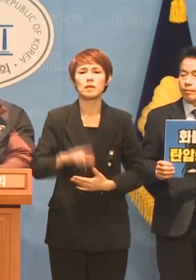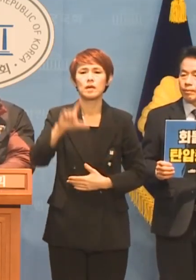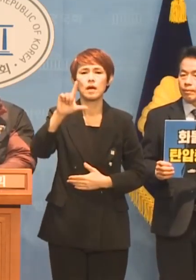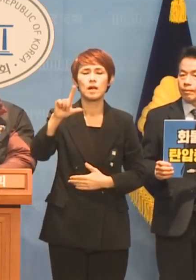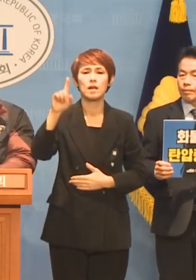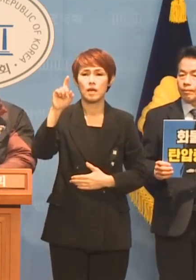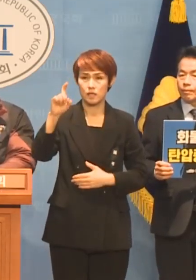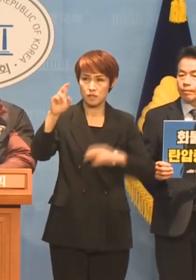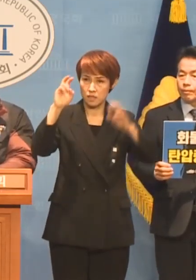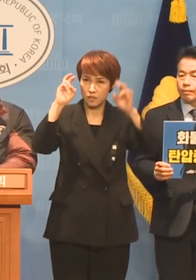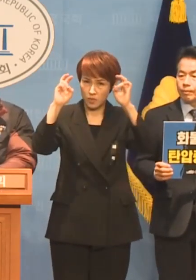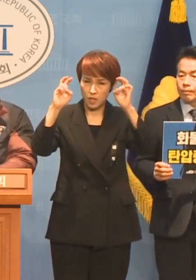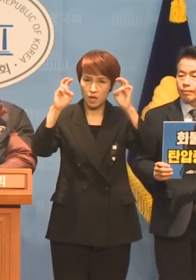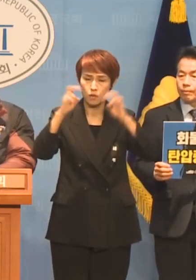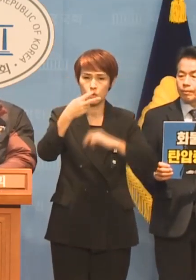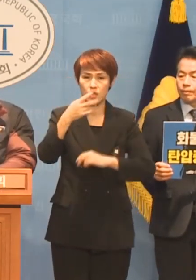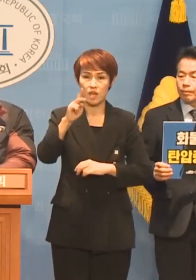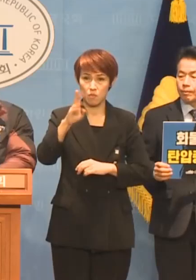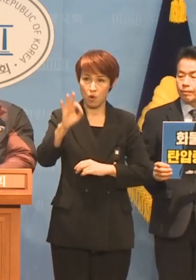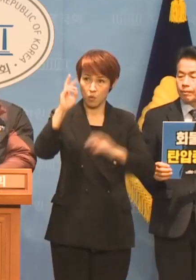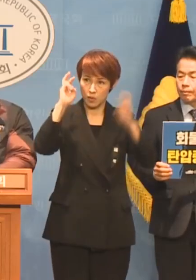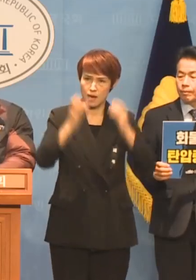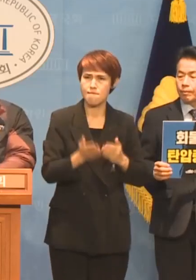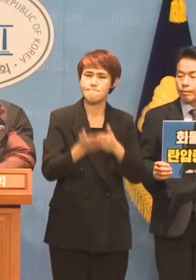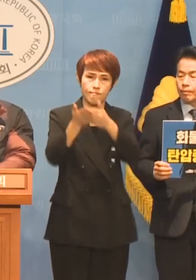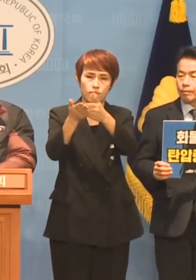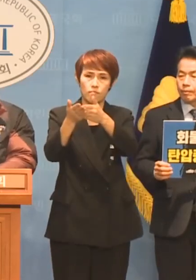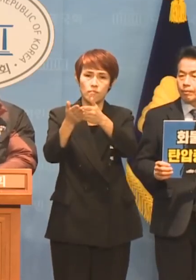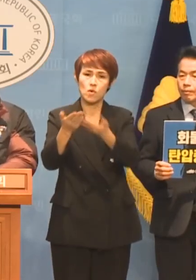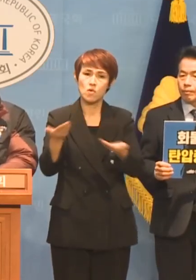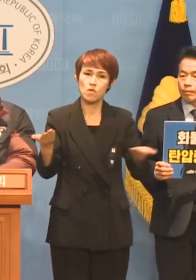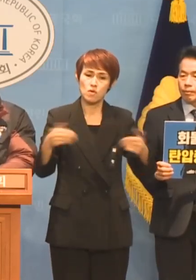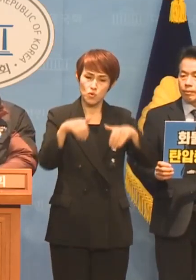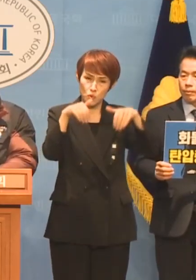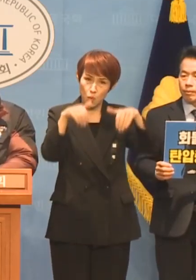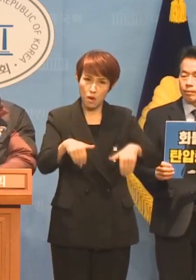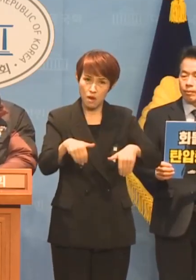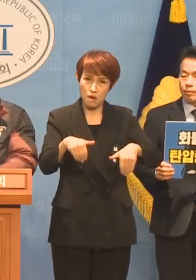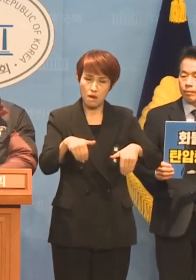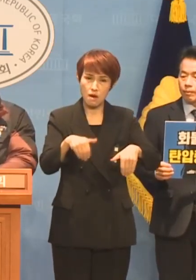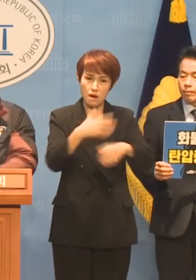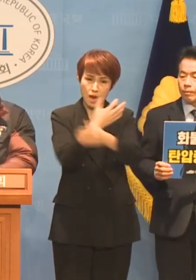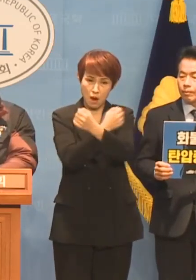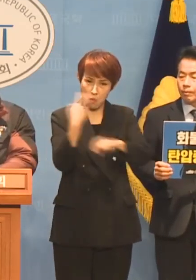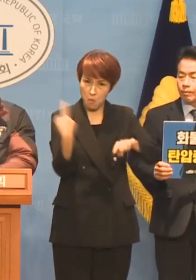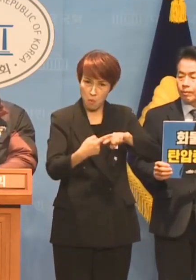LX판토스 서범 그리고 대명물류에 강력히 요구합니다. 노예 계약서를 없애고